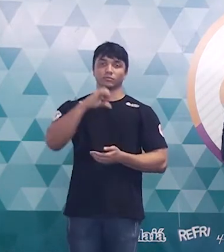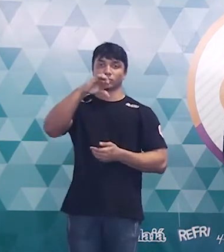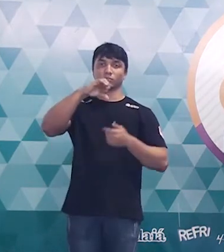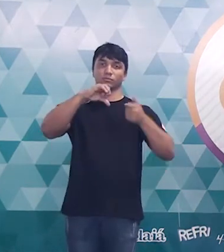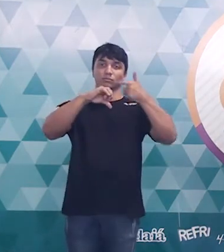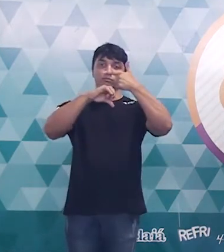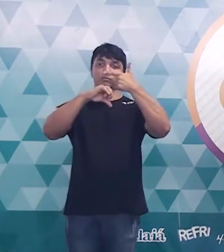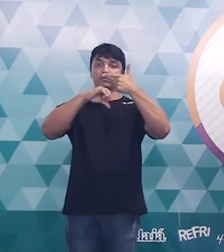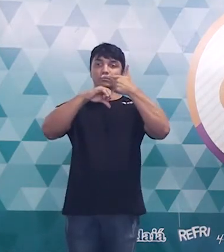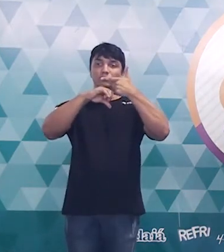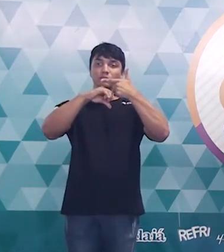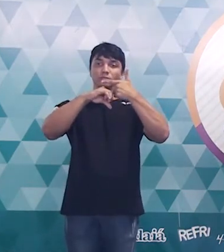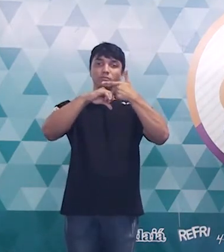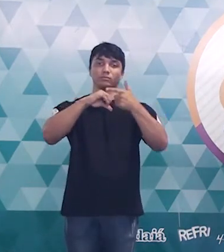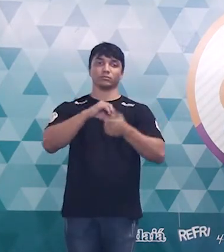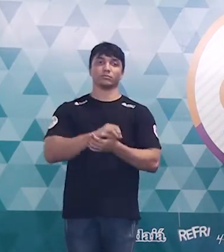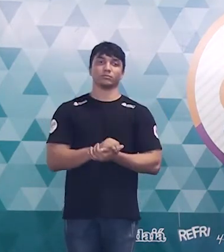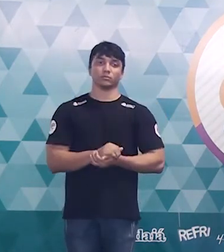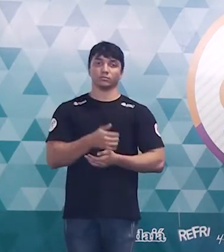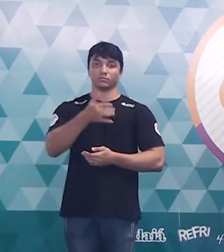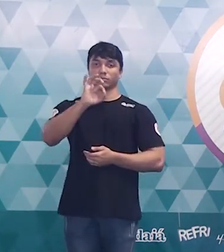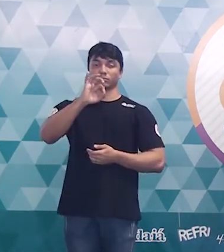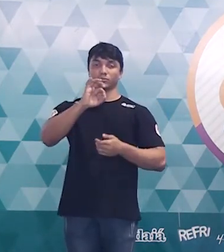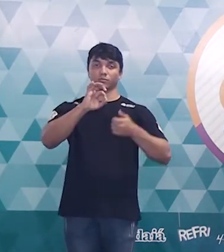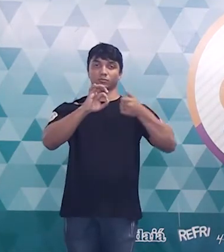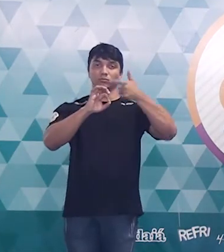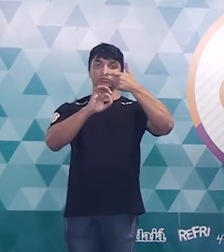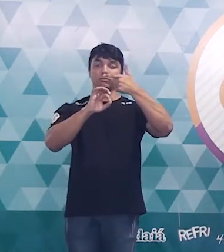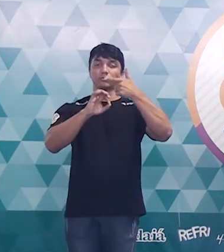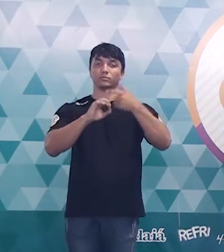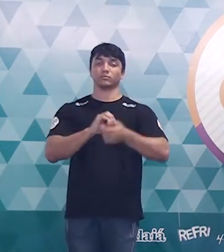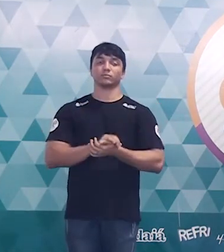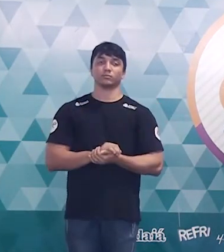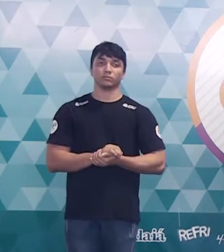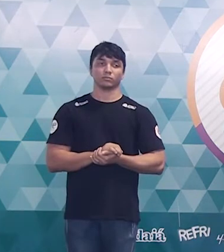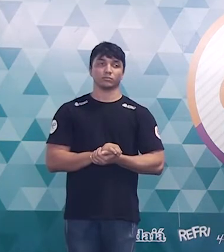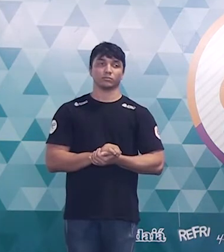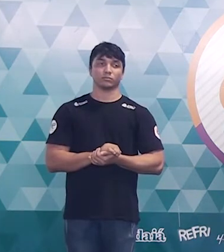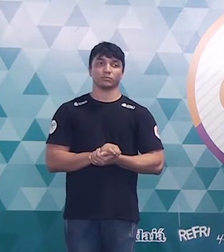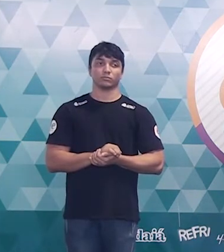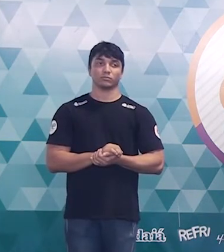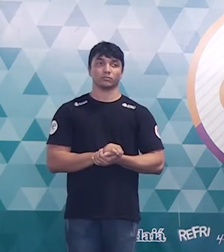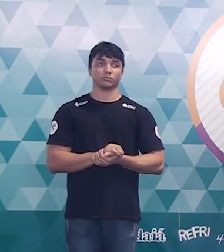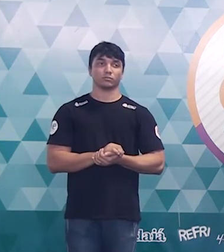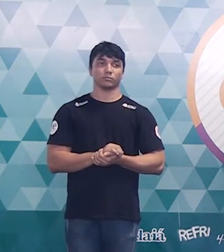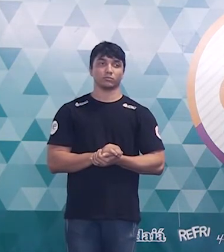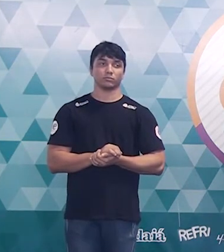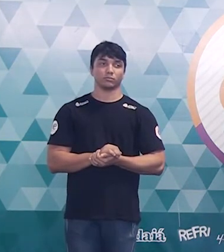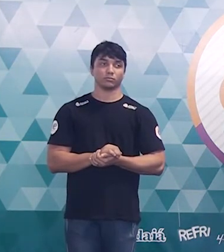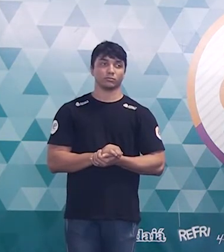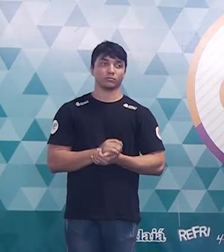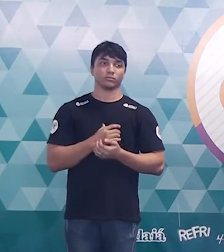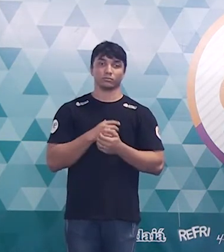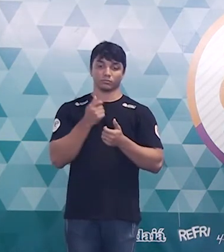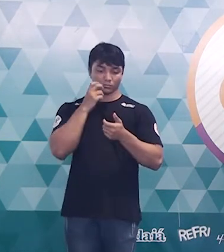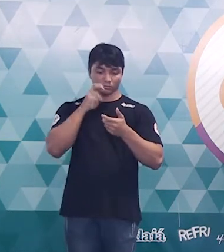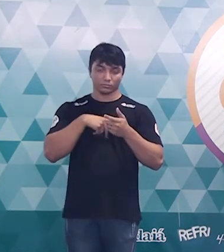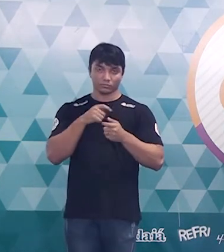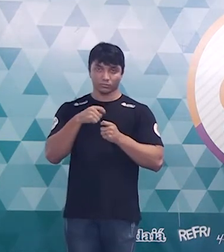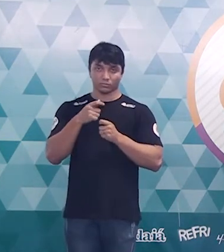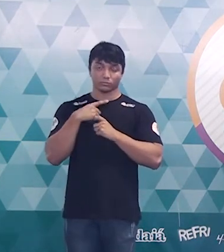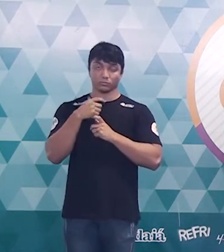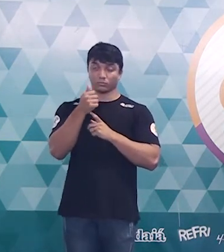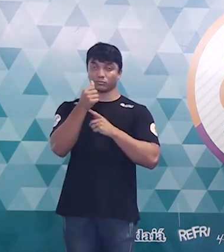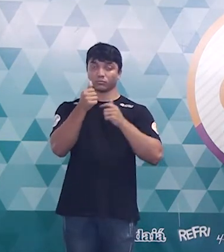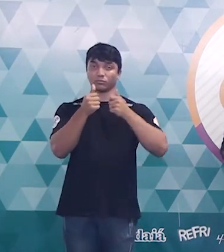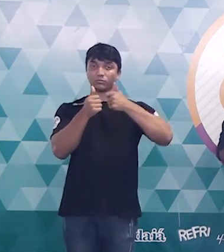9 ao quadrado? 10 ao quadrado? Não pode usar celular, por favor, tá?